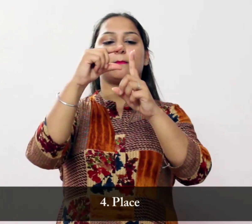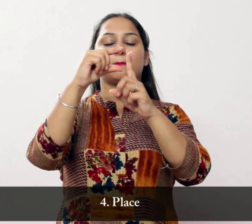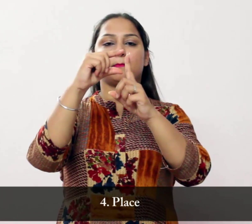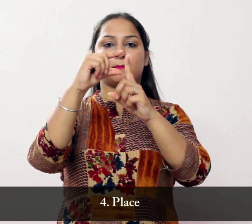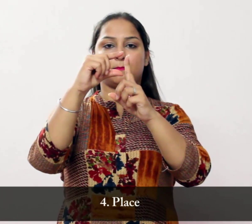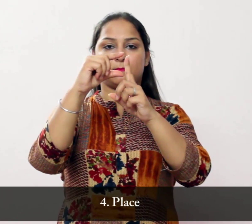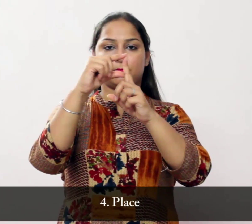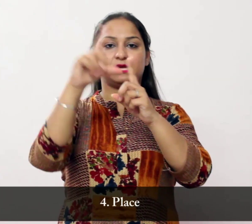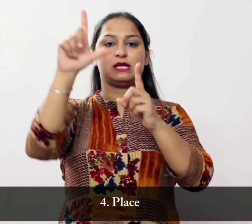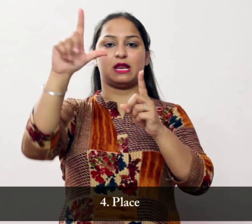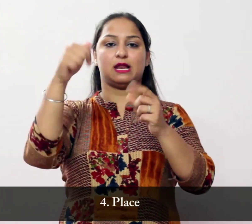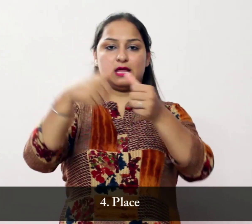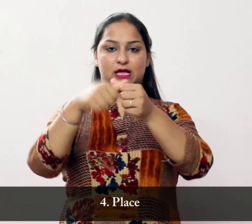जगह,